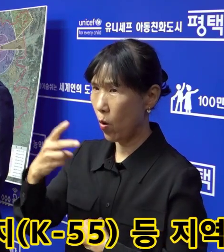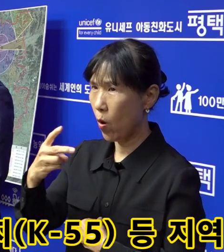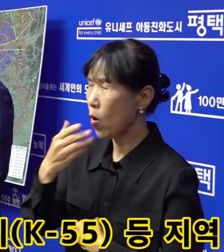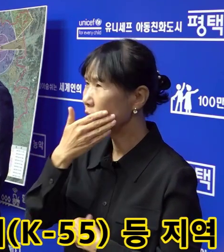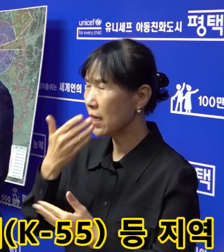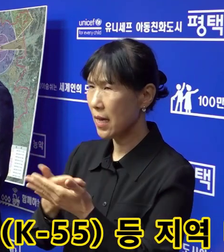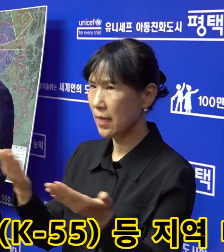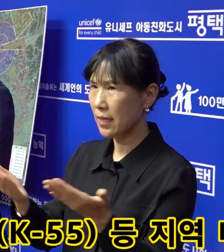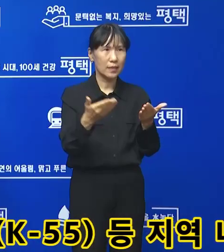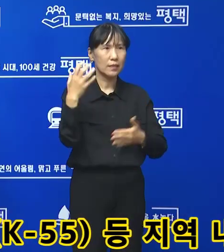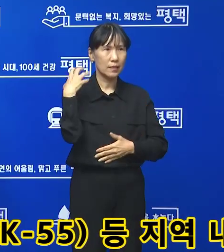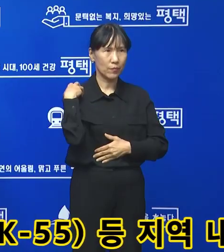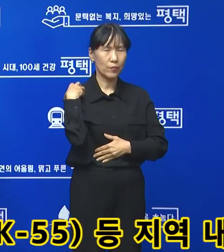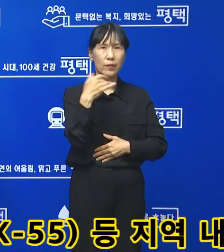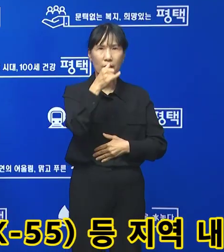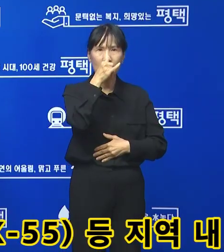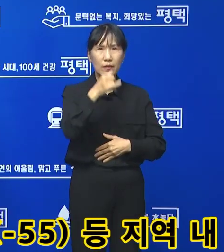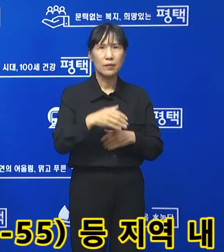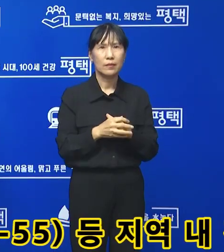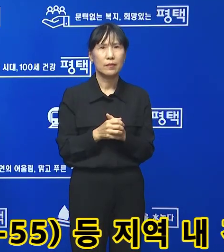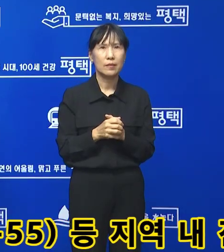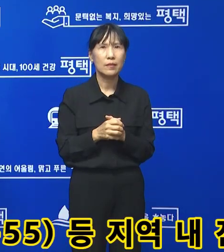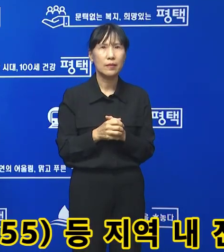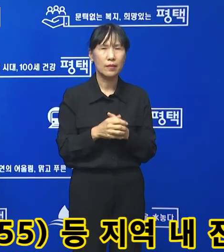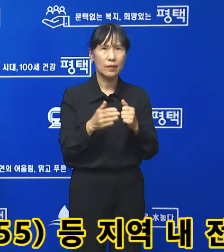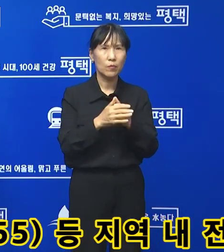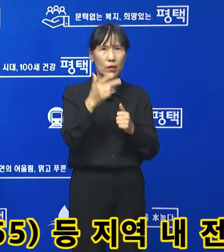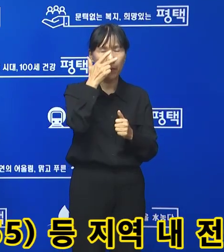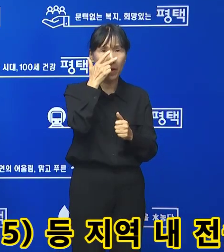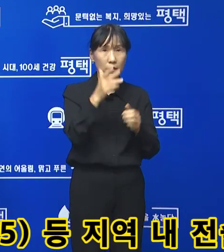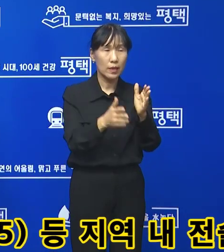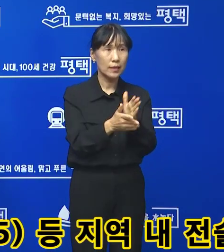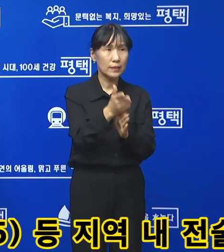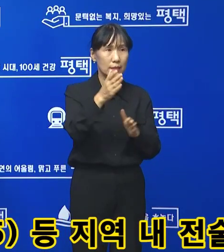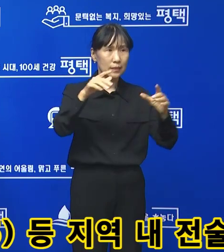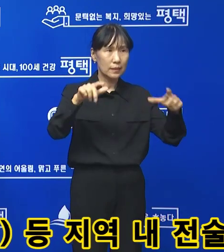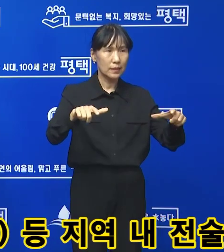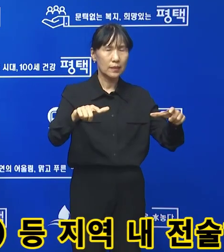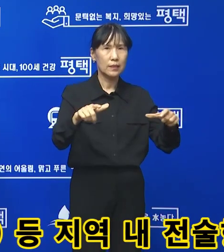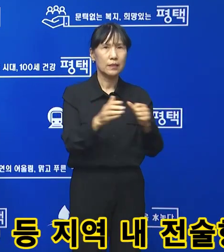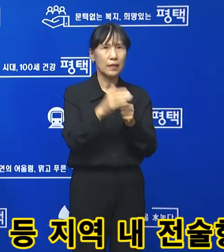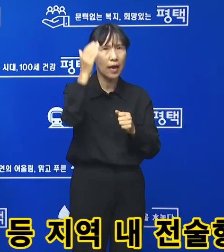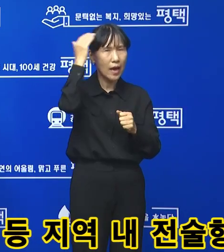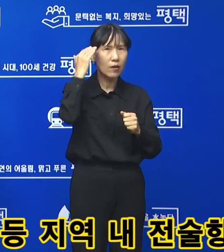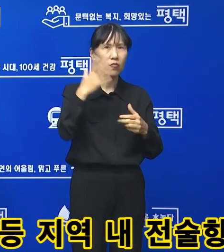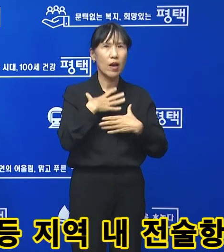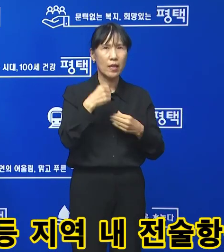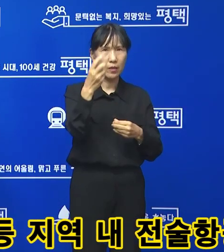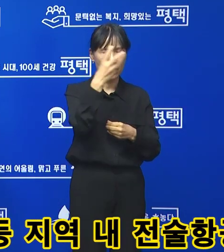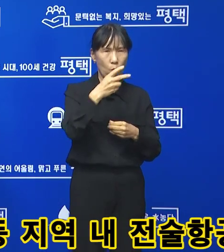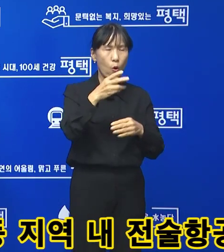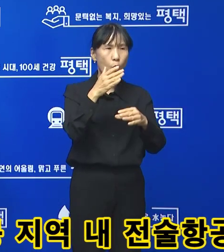담당하고 있습니다 이에 따라 평택은 대한민국 안보 중심 도시로